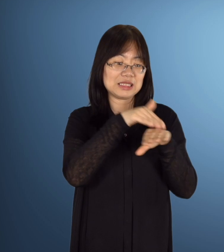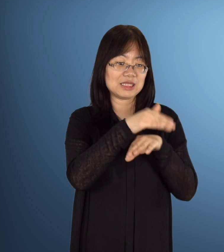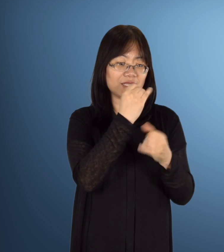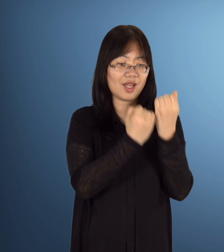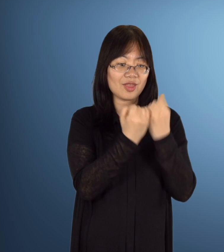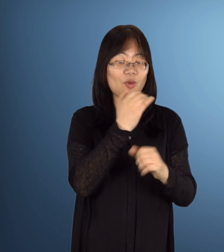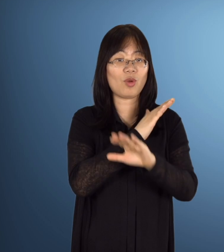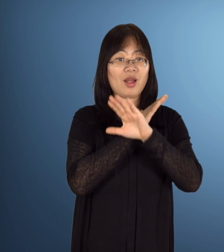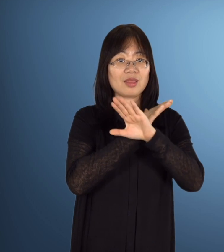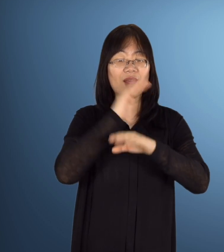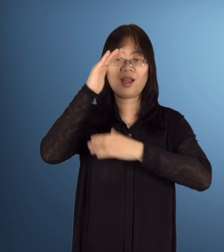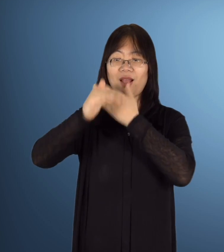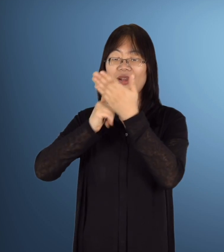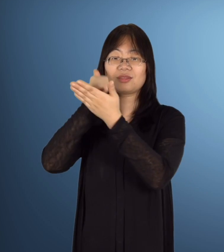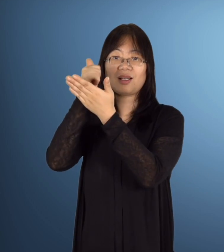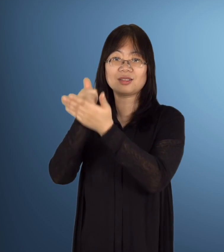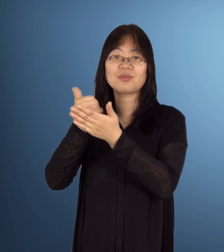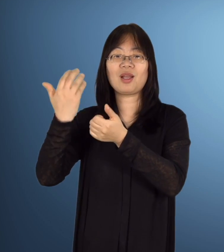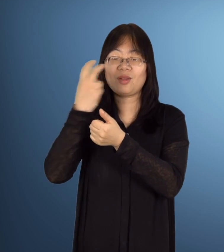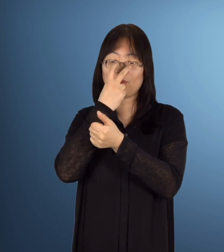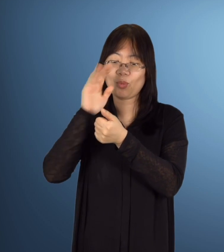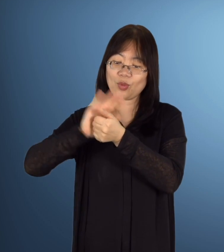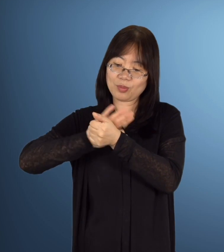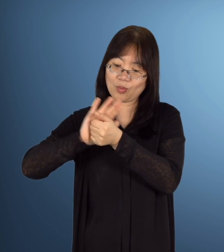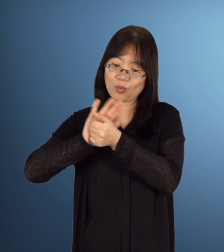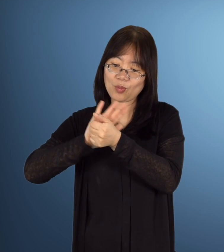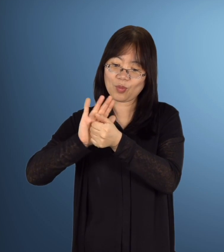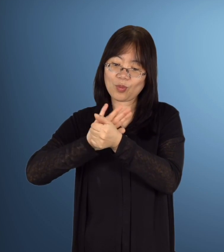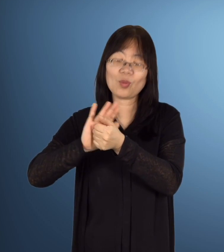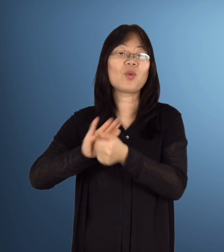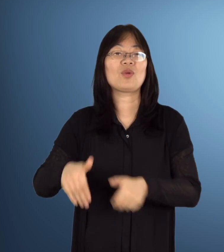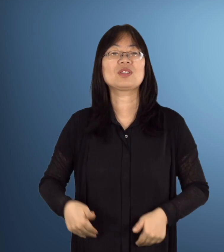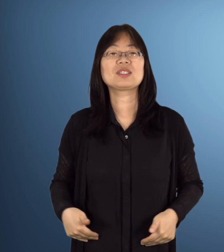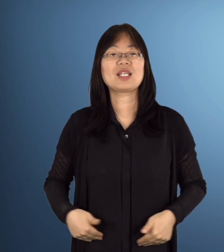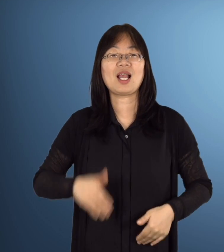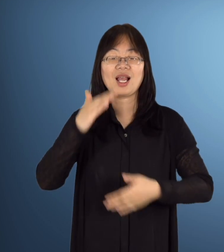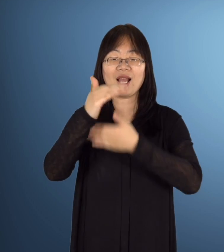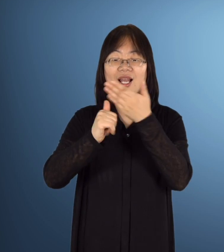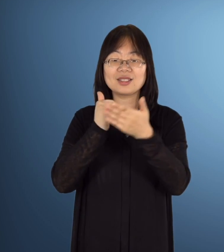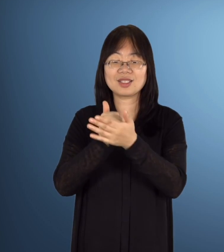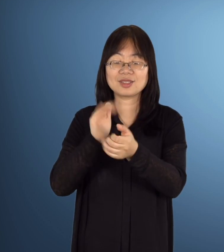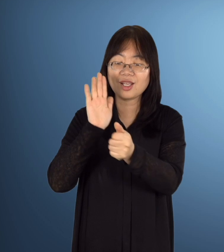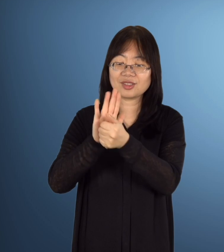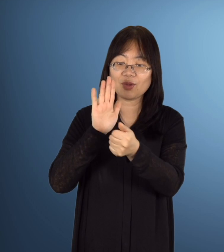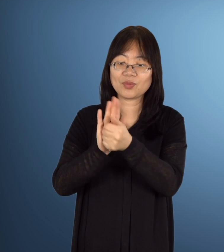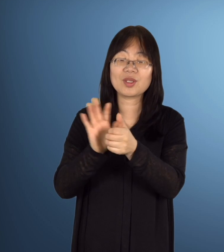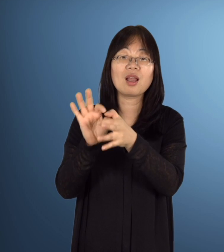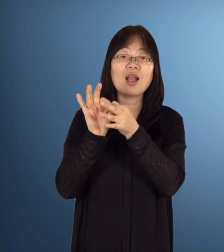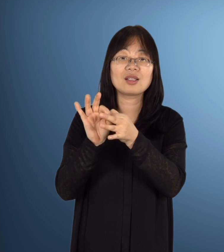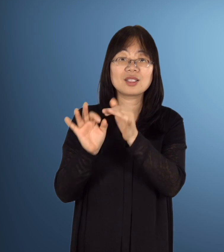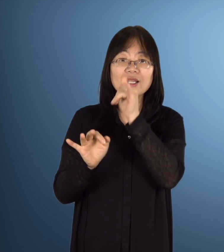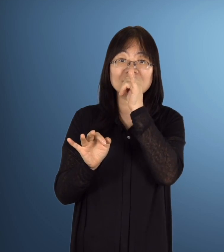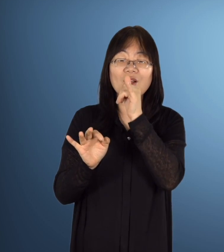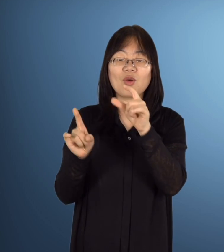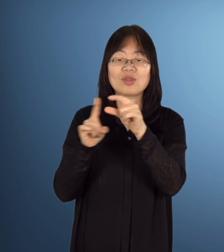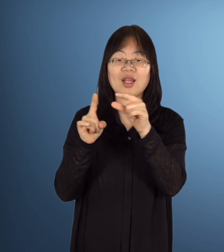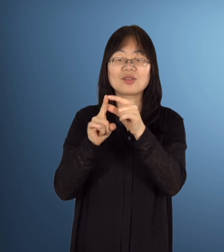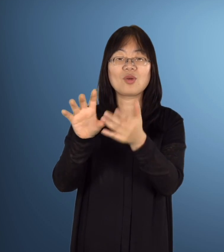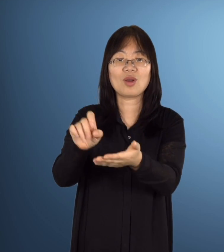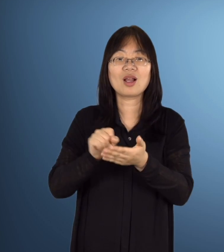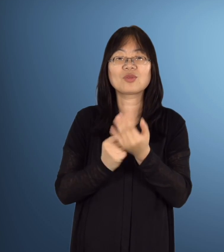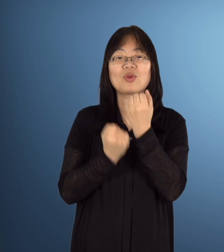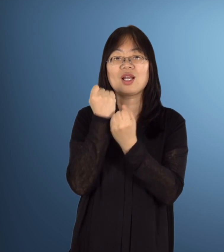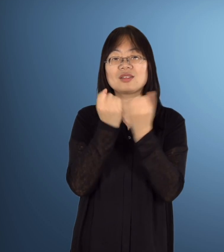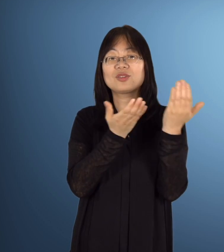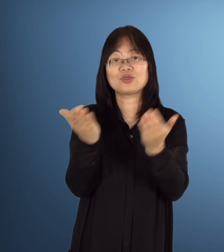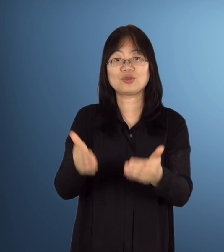되고 하나님의 돌보심, 하나님의 격려에 해당하는 단어로